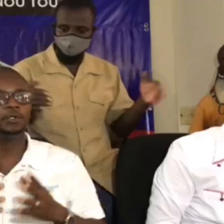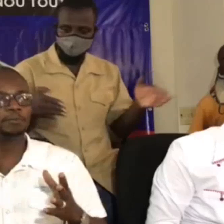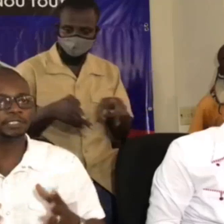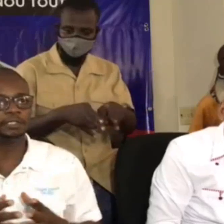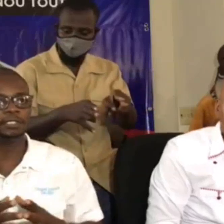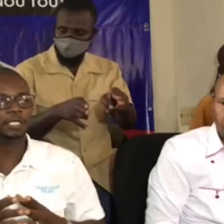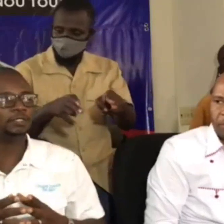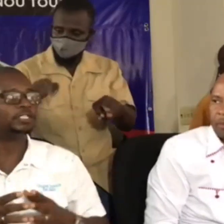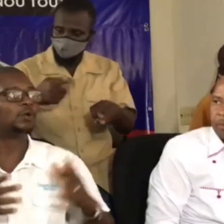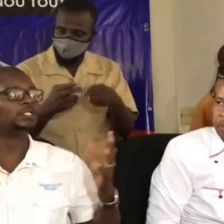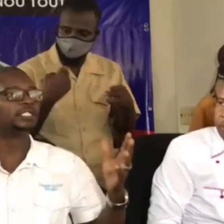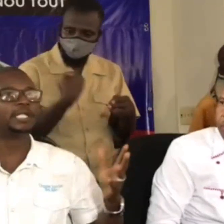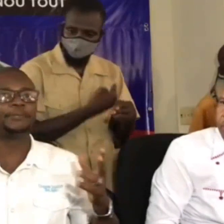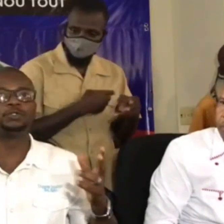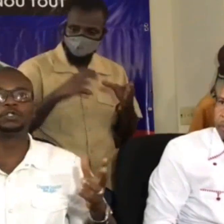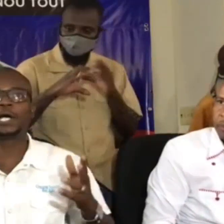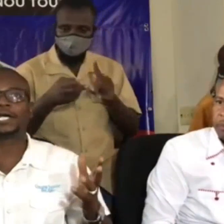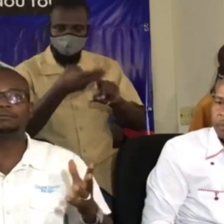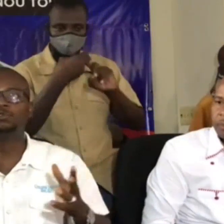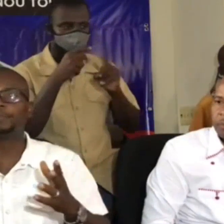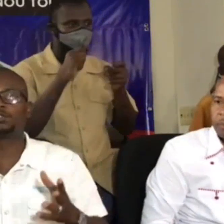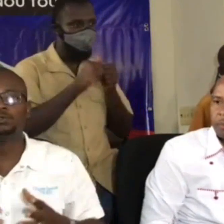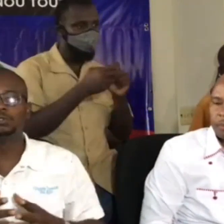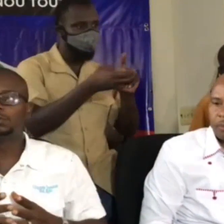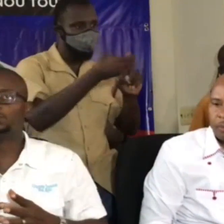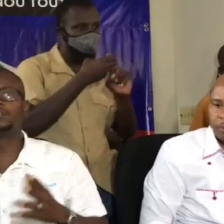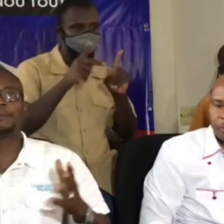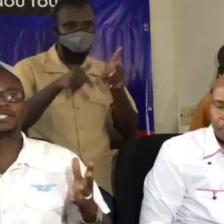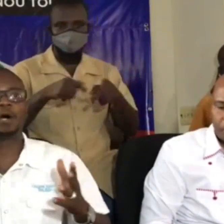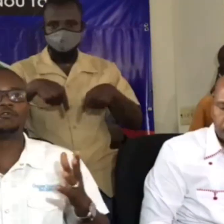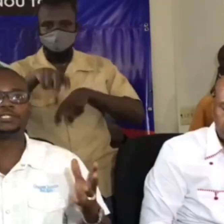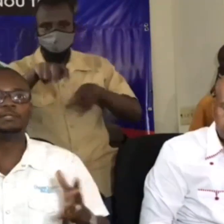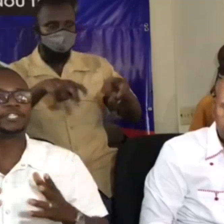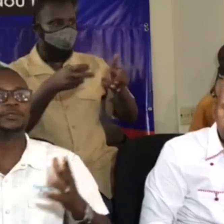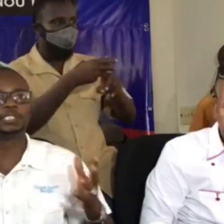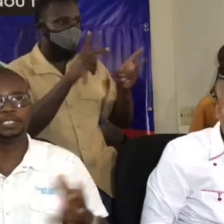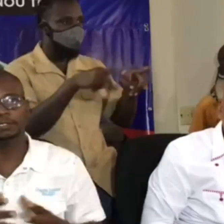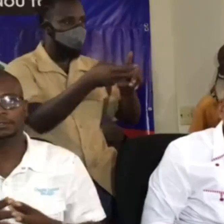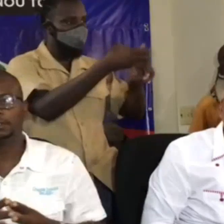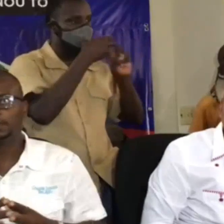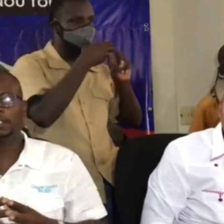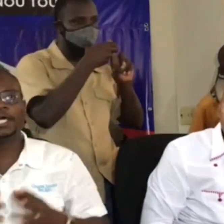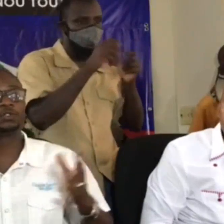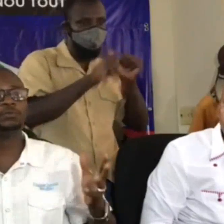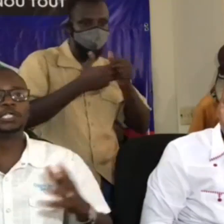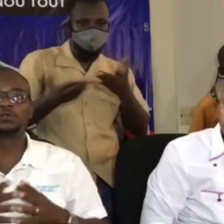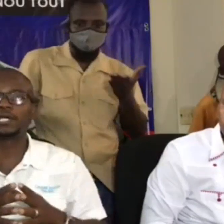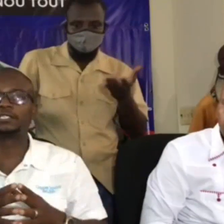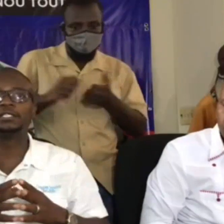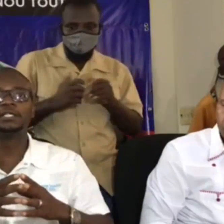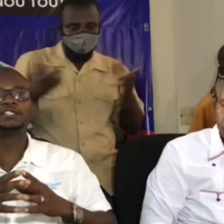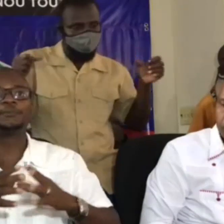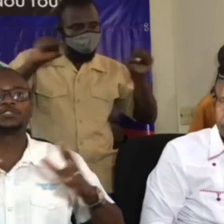à augmenter. Il y a kidnappé 2, 3, 4 personnes par jour, je dis à passer à une vingtaine parce qu'il y a une trentaine. Hier, tout le monde